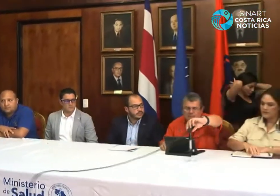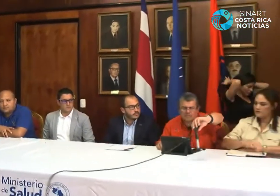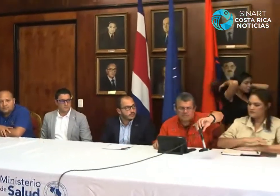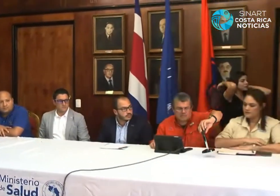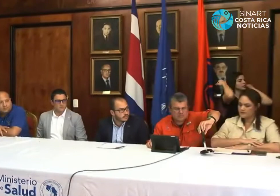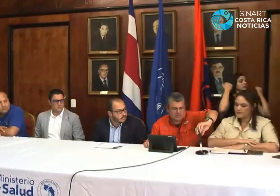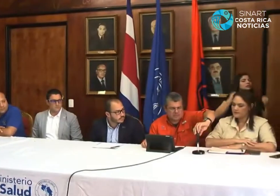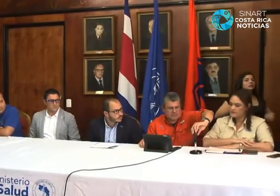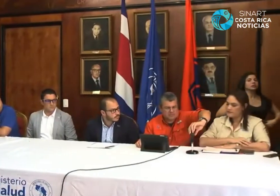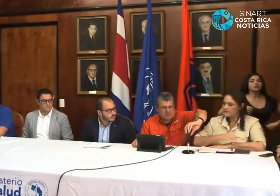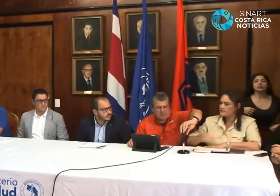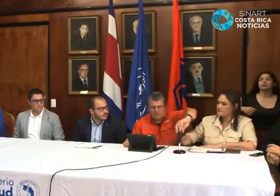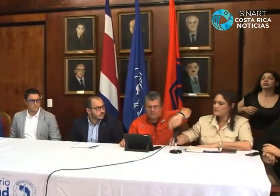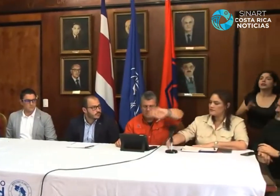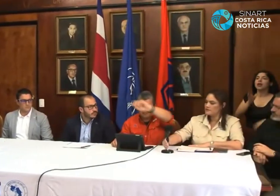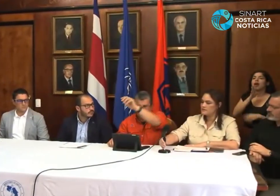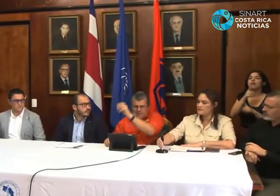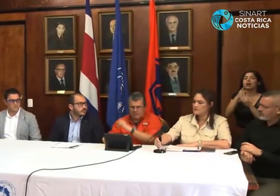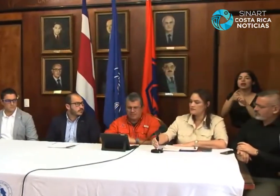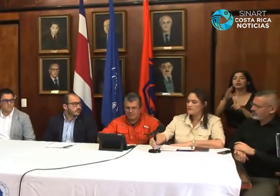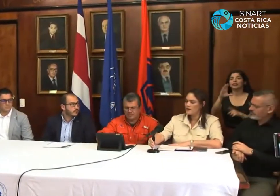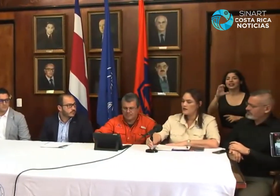los CENCINAIS.